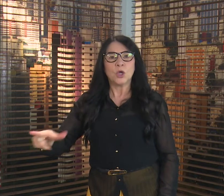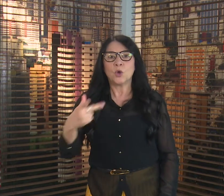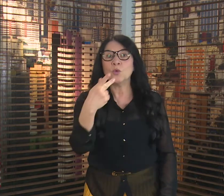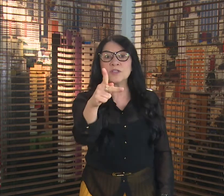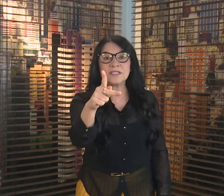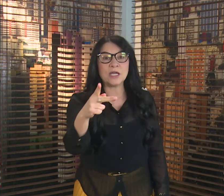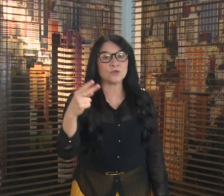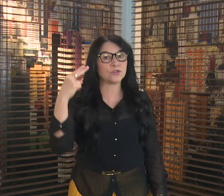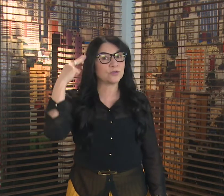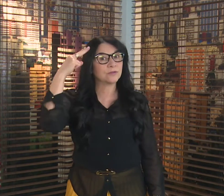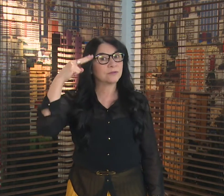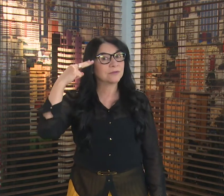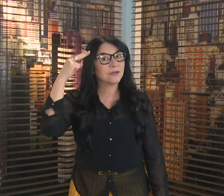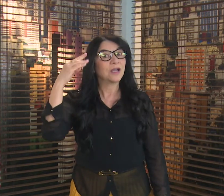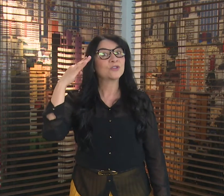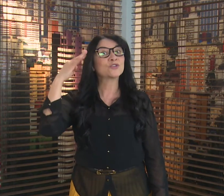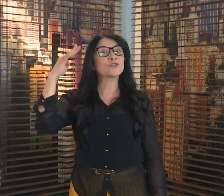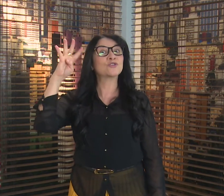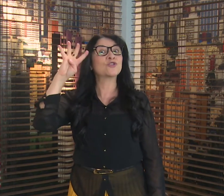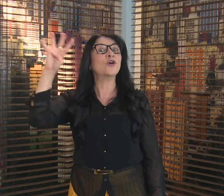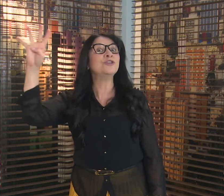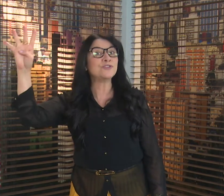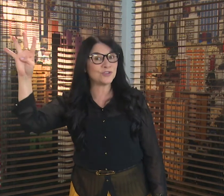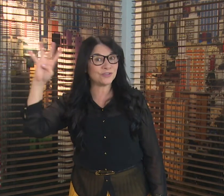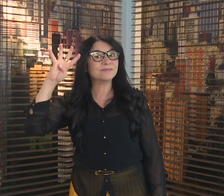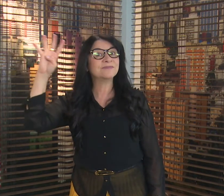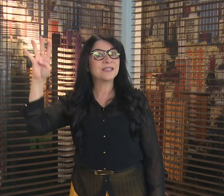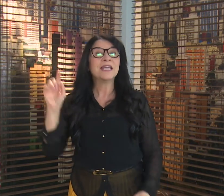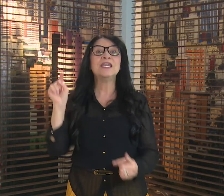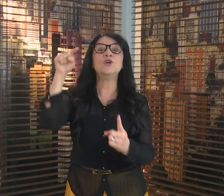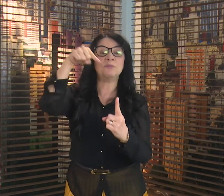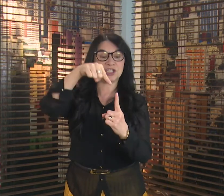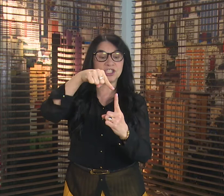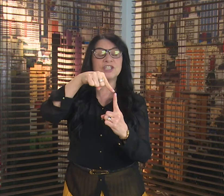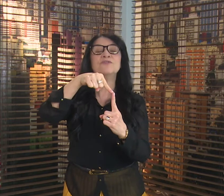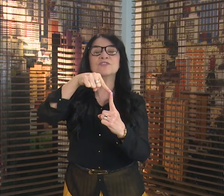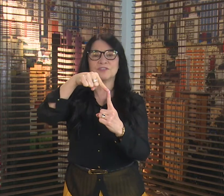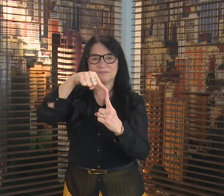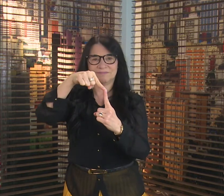com os seus sonhos e objetivos.